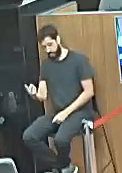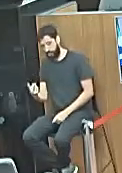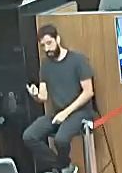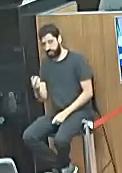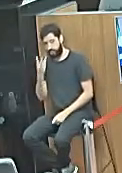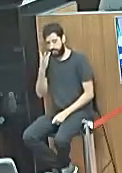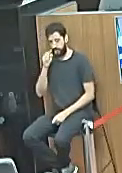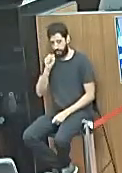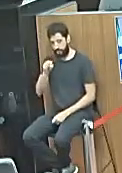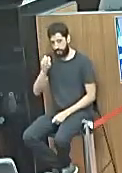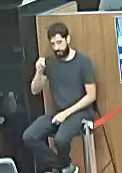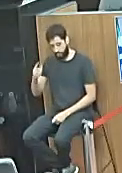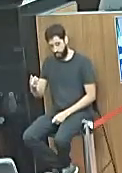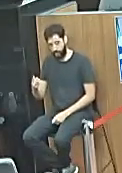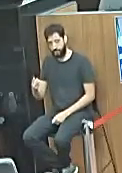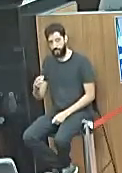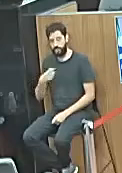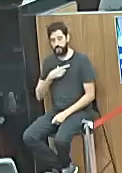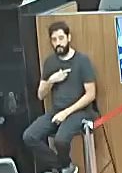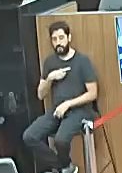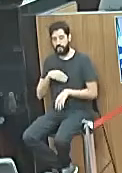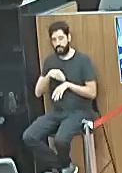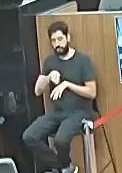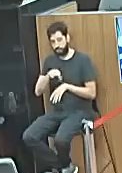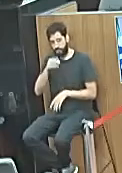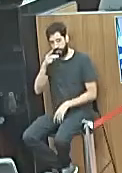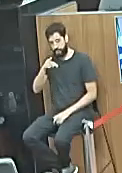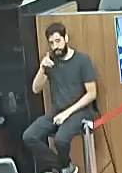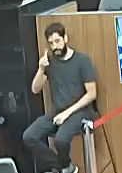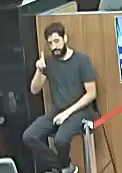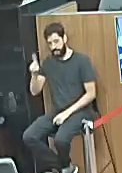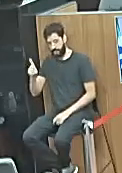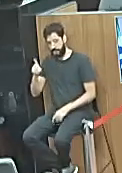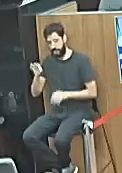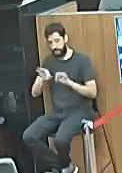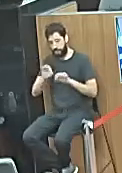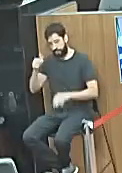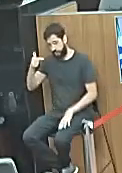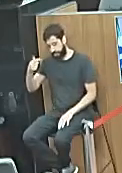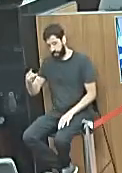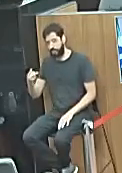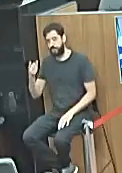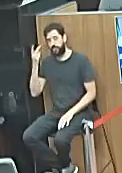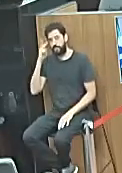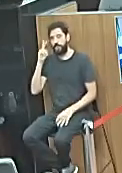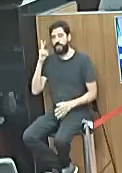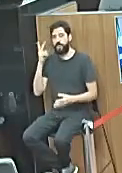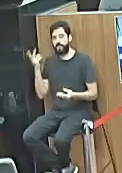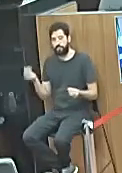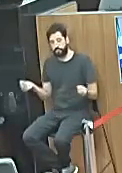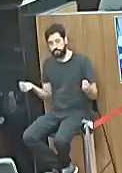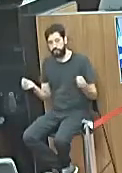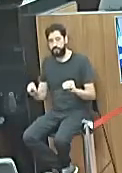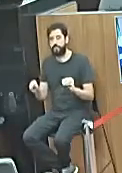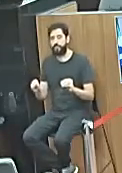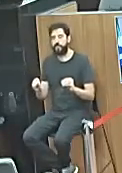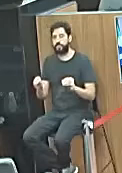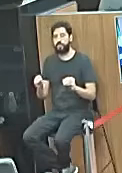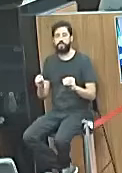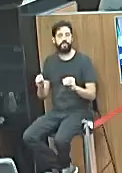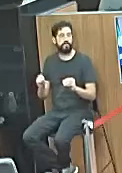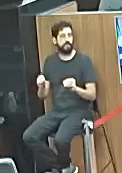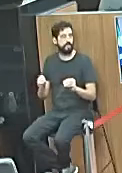da distribuidora pdd no programa 72 para a promoção de um incluem incremento de